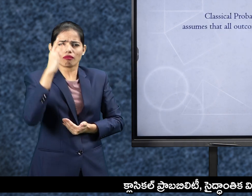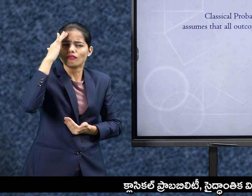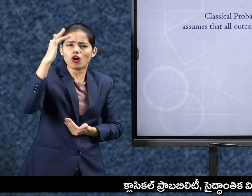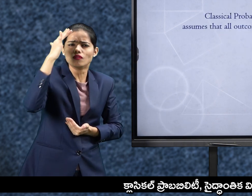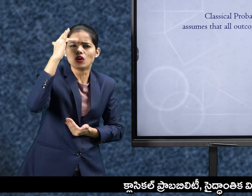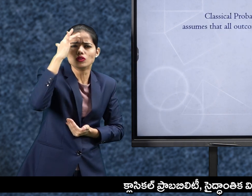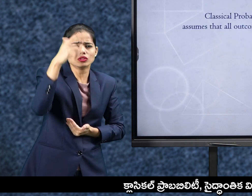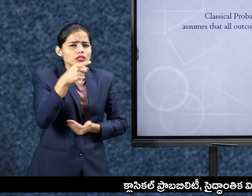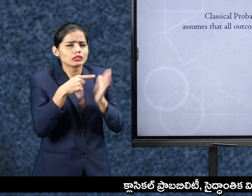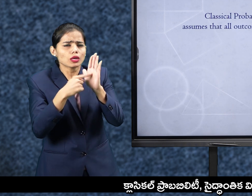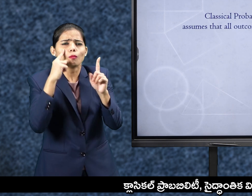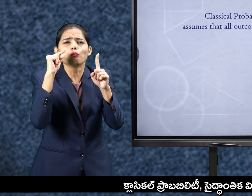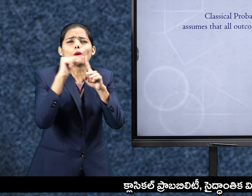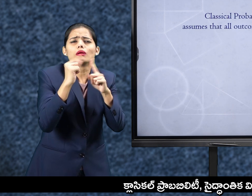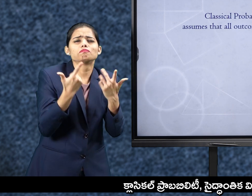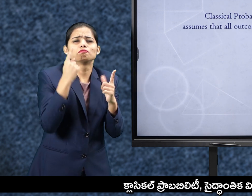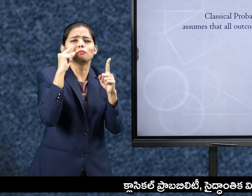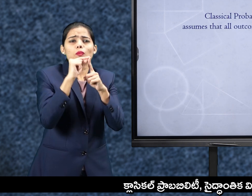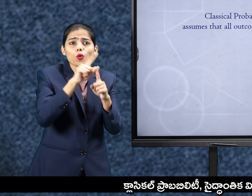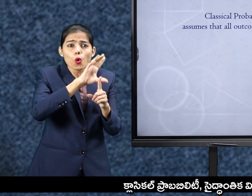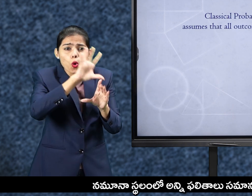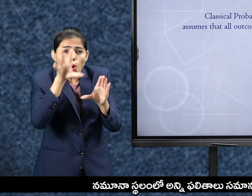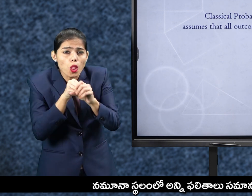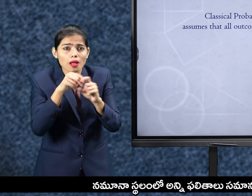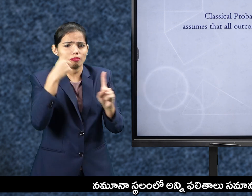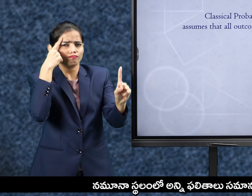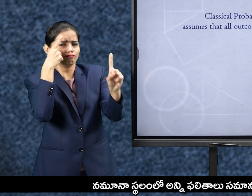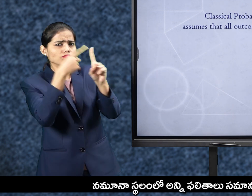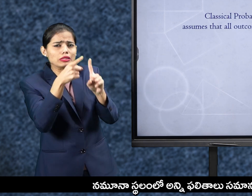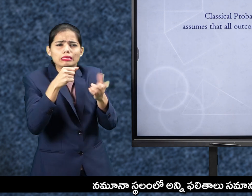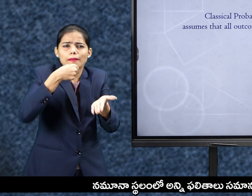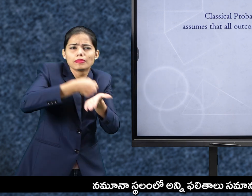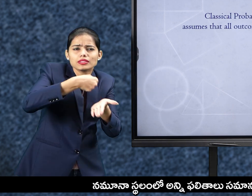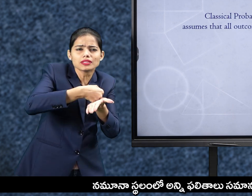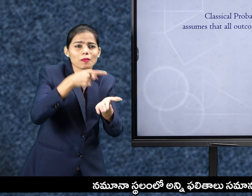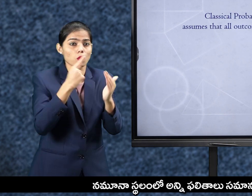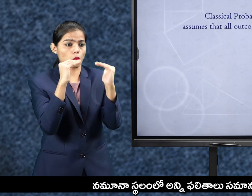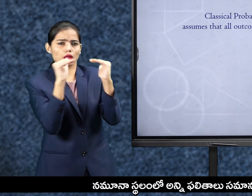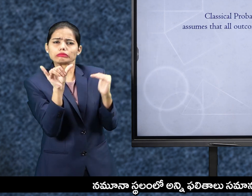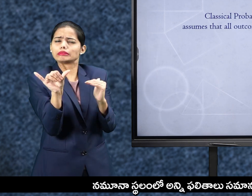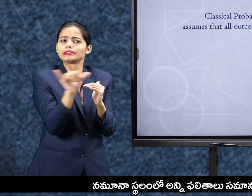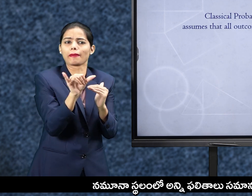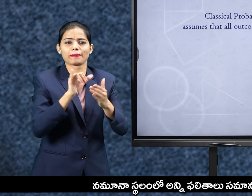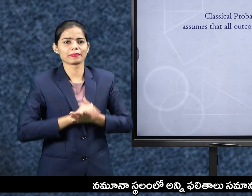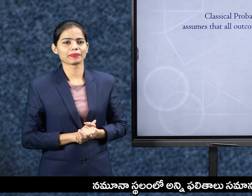సైద్ధాంతిక విధానం అని కూడా పిలుస్తారు. నమూనా స్థలంలో అన్ని ఫలితాలు సమానంగా అవకాశం ఉందని